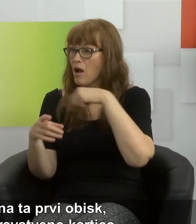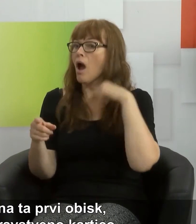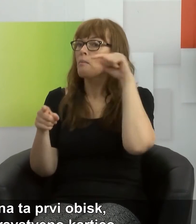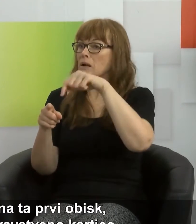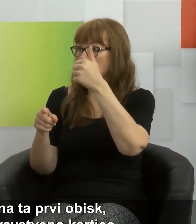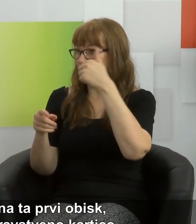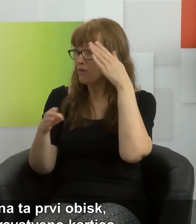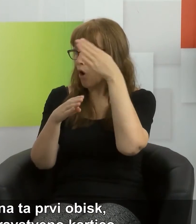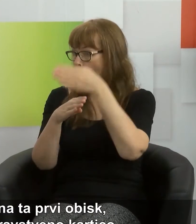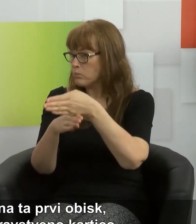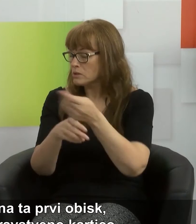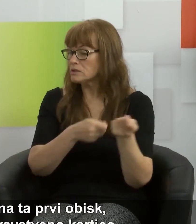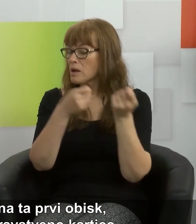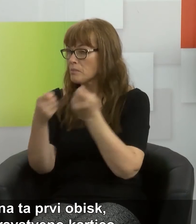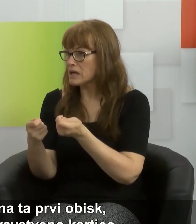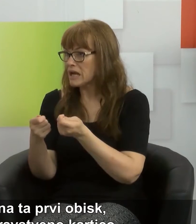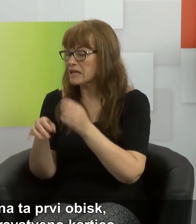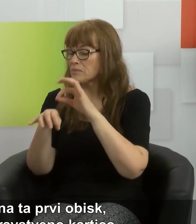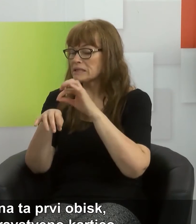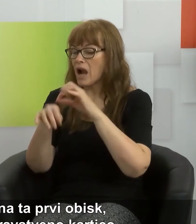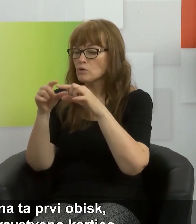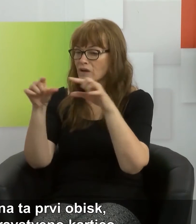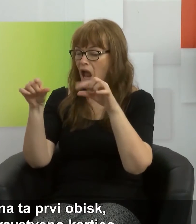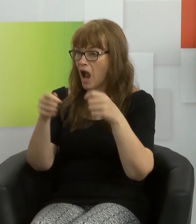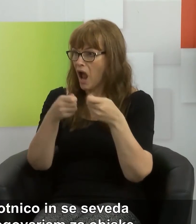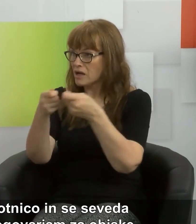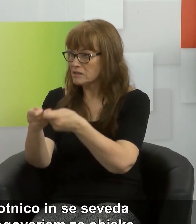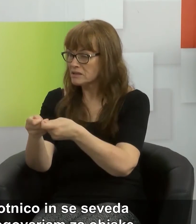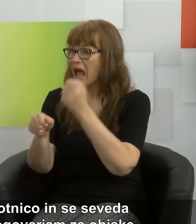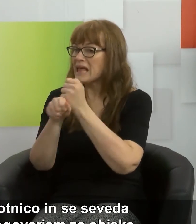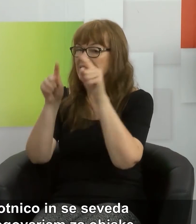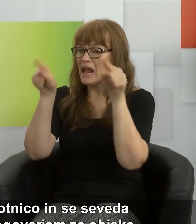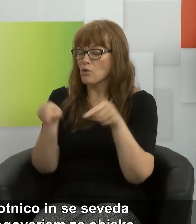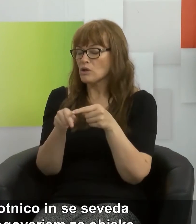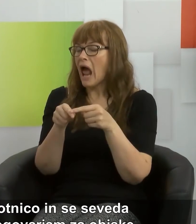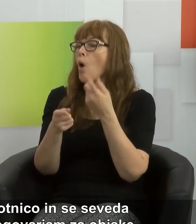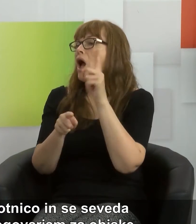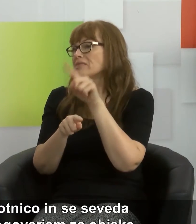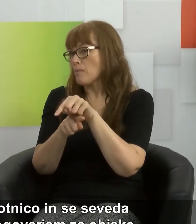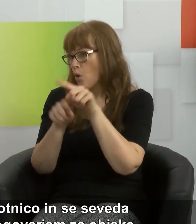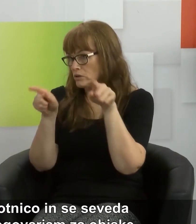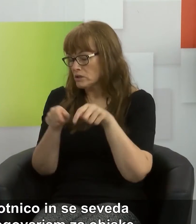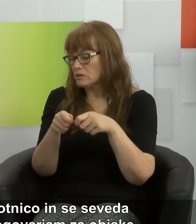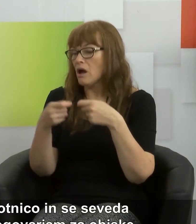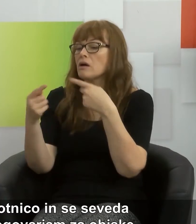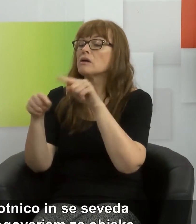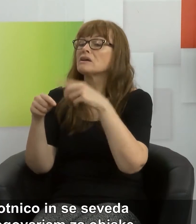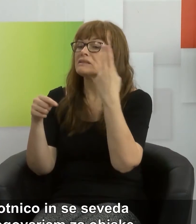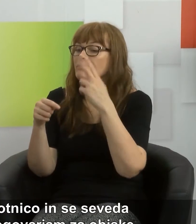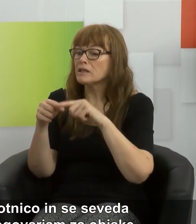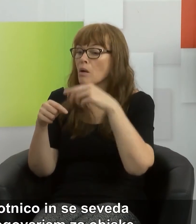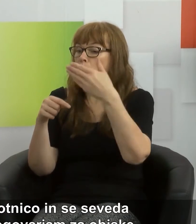na ta prvi obisk, prinesem zraven zdravstveno kartico, delovni nalog ali napotnico in se seveda potem